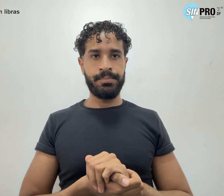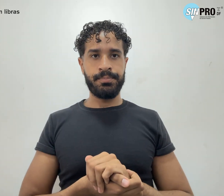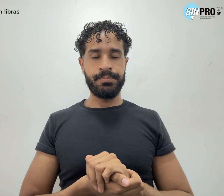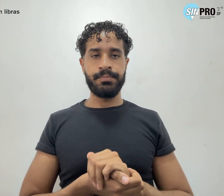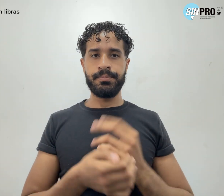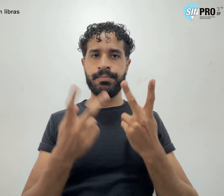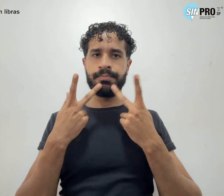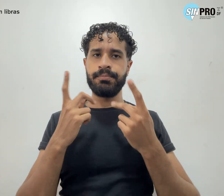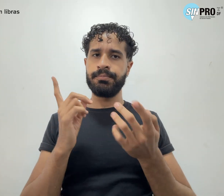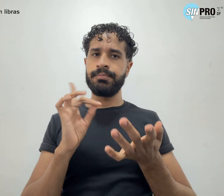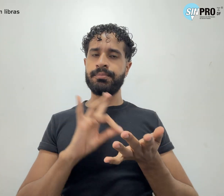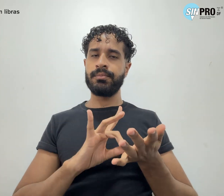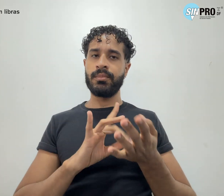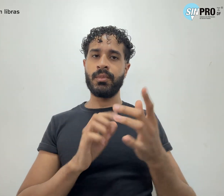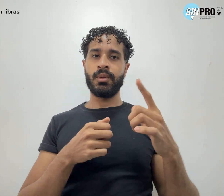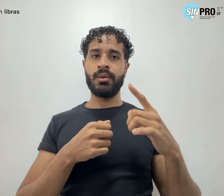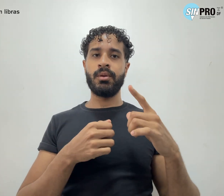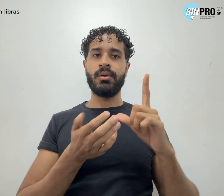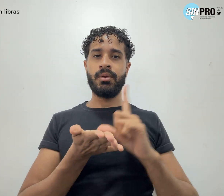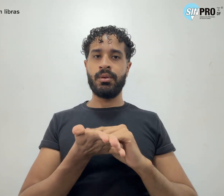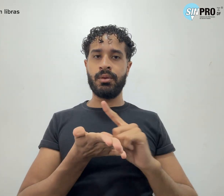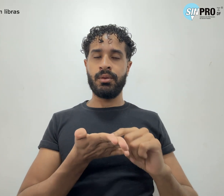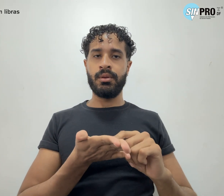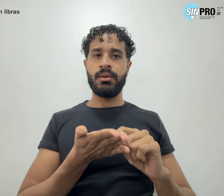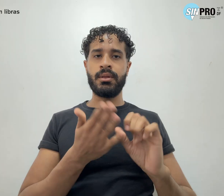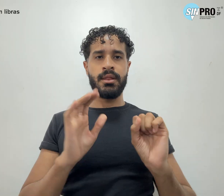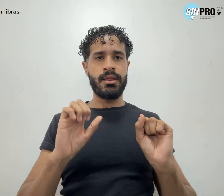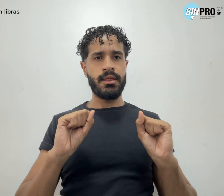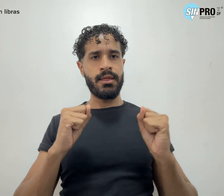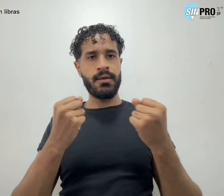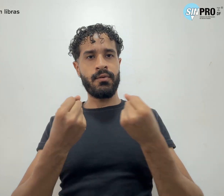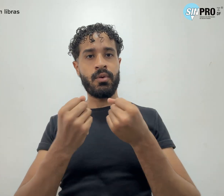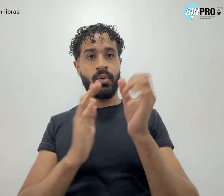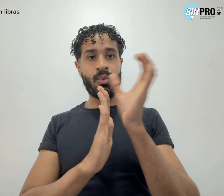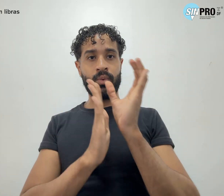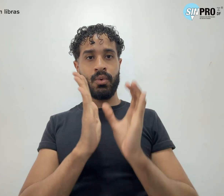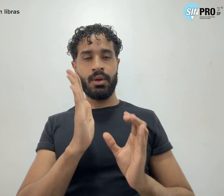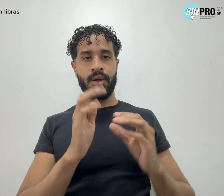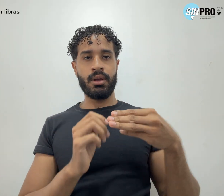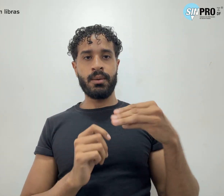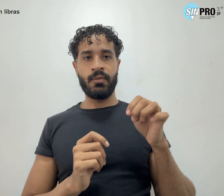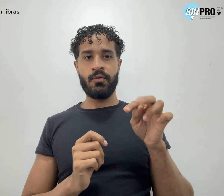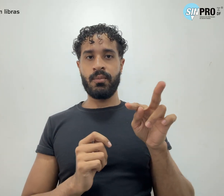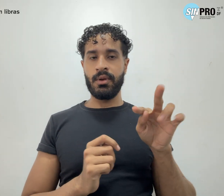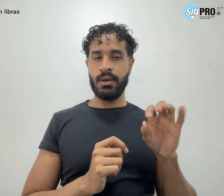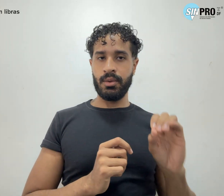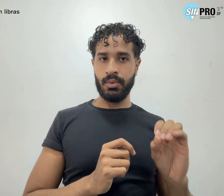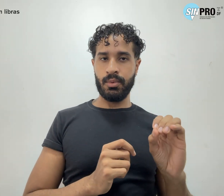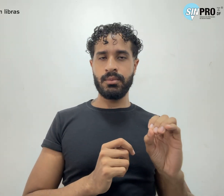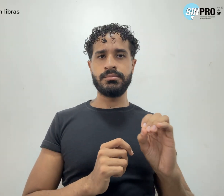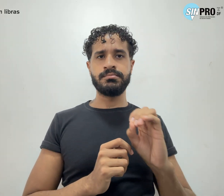Afirma no artigo Defender o currículo em movimento, resistir